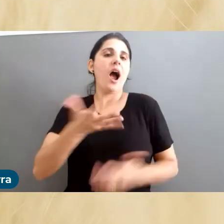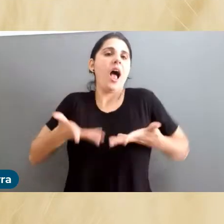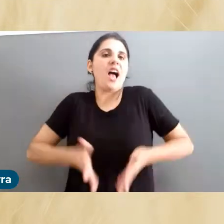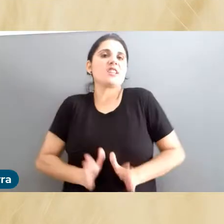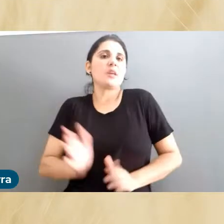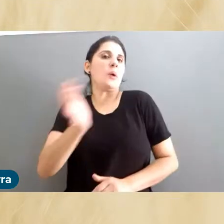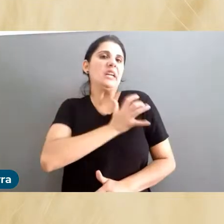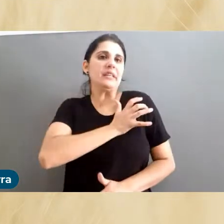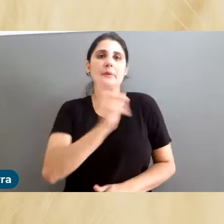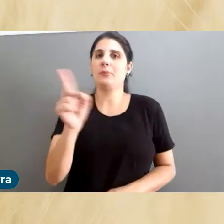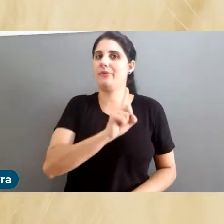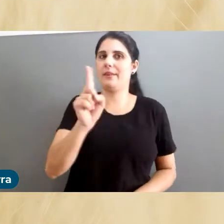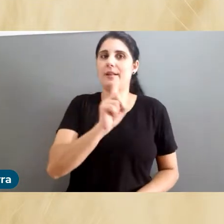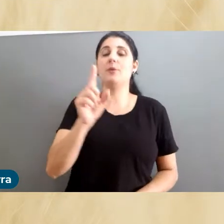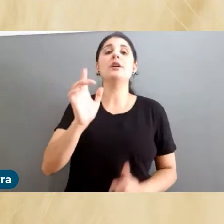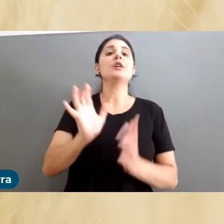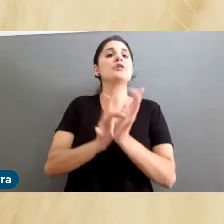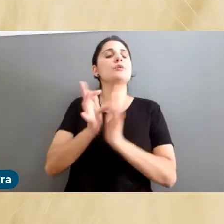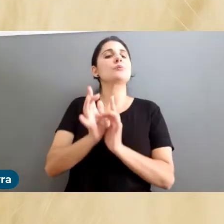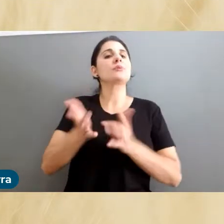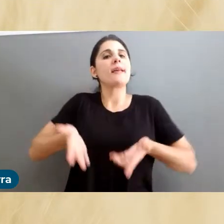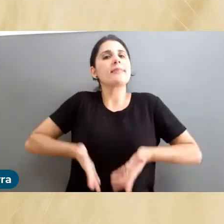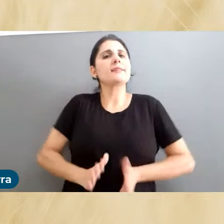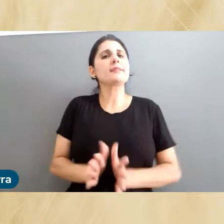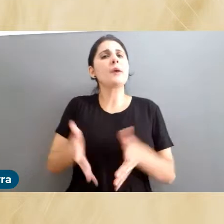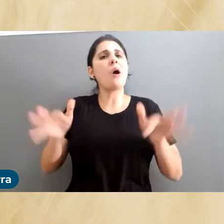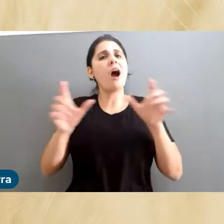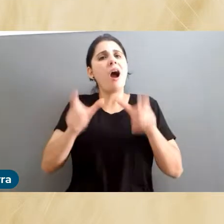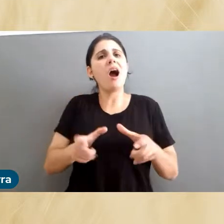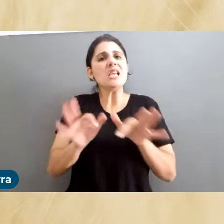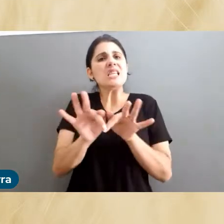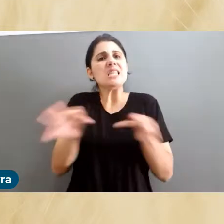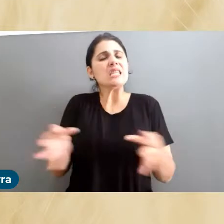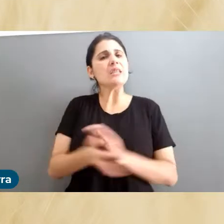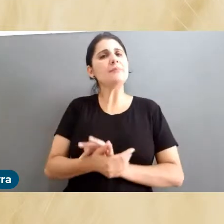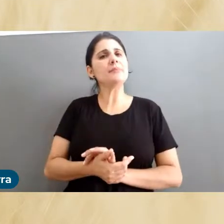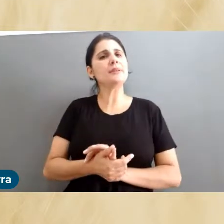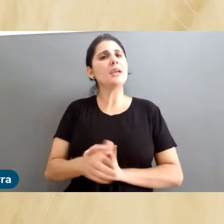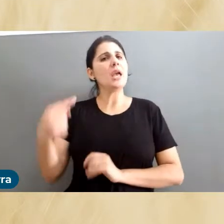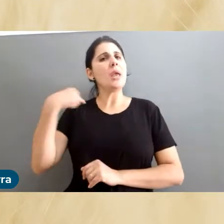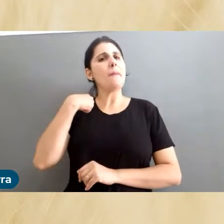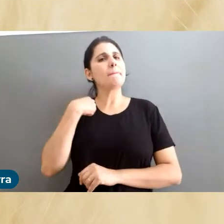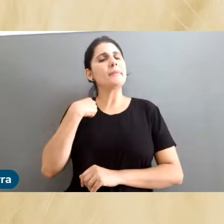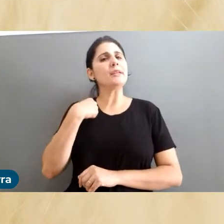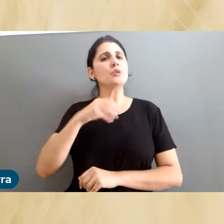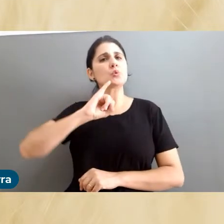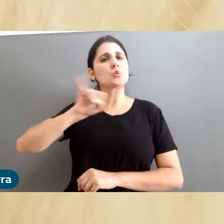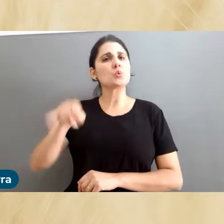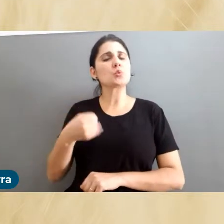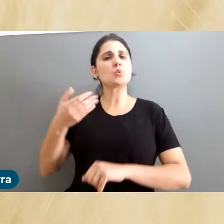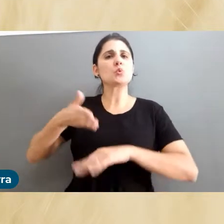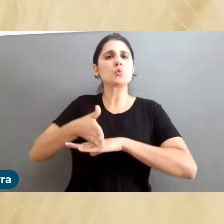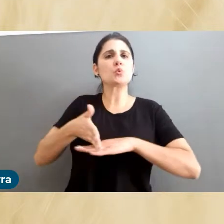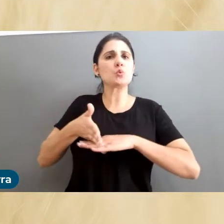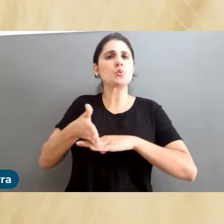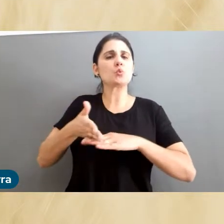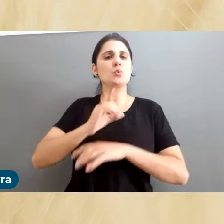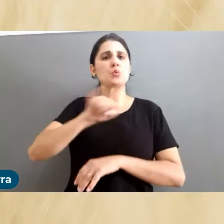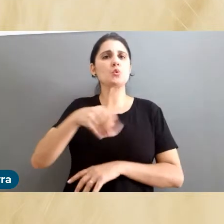curral. E eu fico imaginando a situação de José, chegando numa cidade com a esposa grávida,